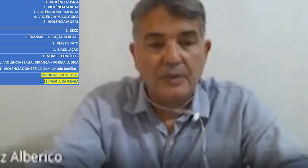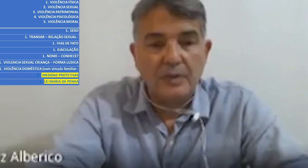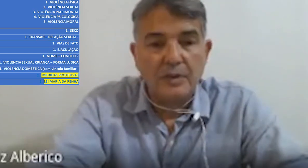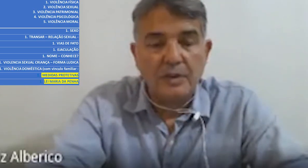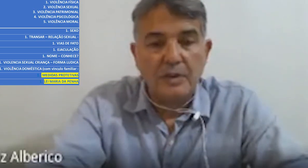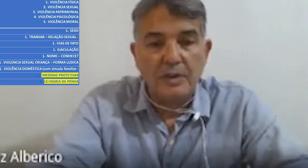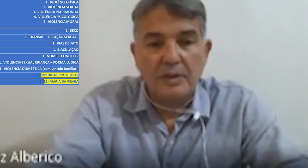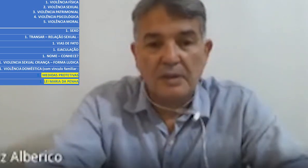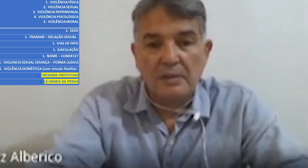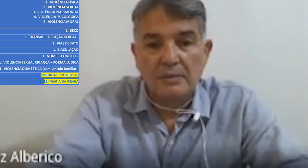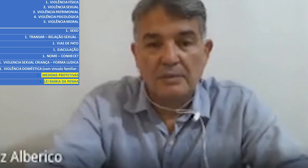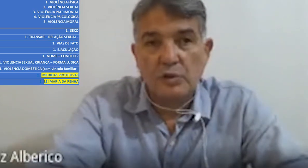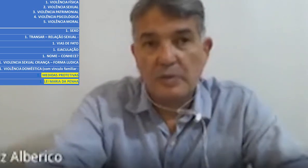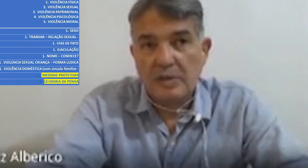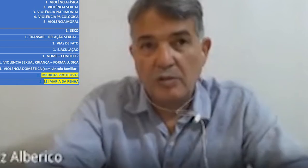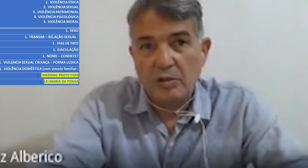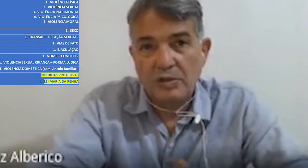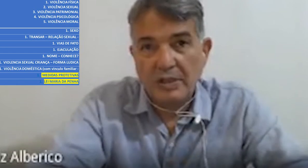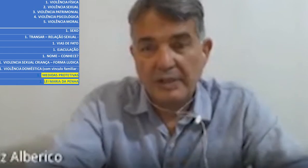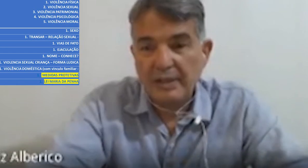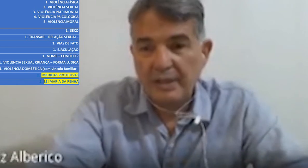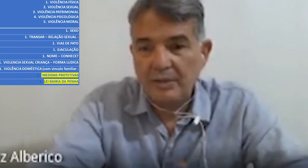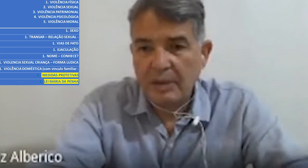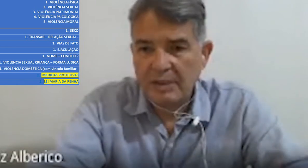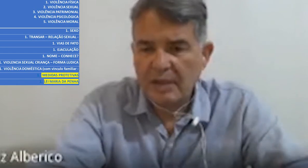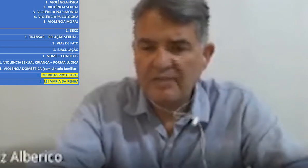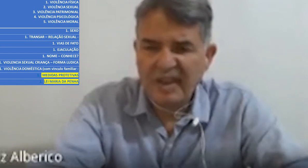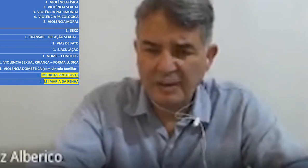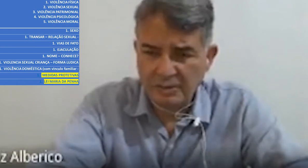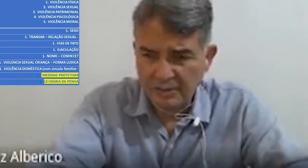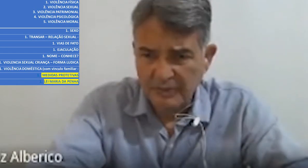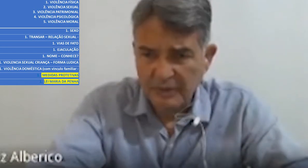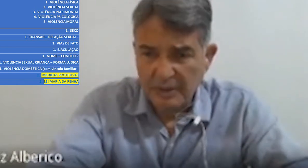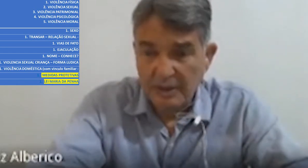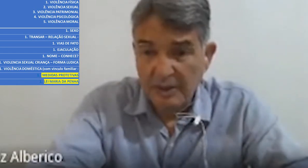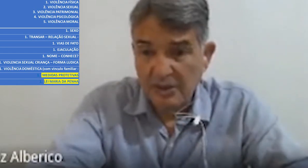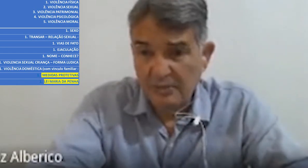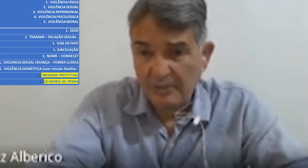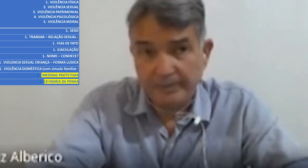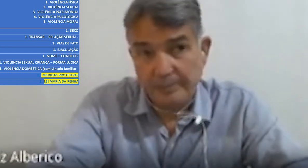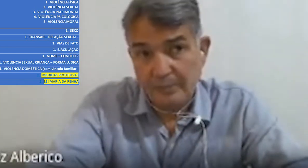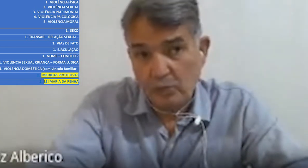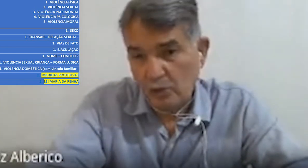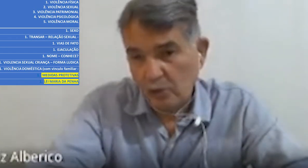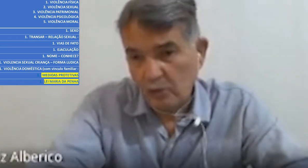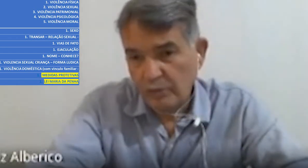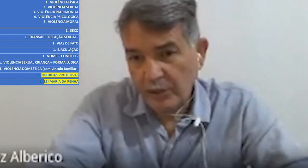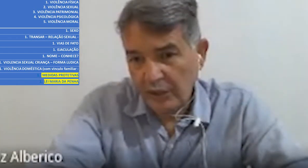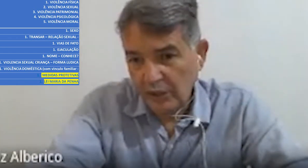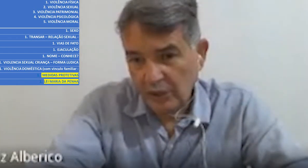os psicólogos, na realidade, quase nem falam eles colocam um bonequinho,